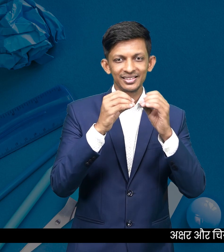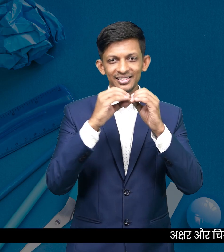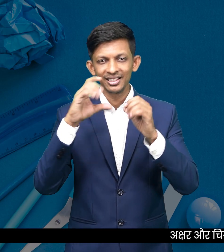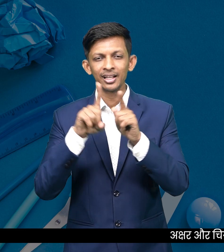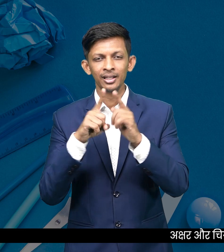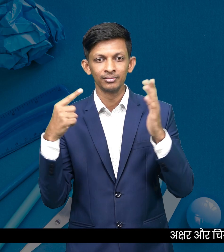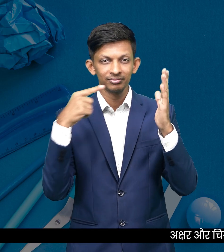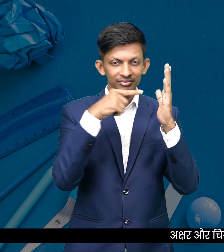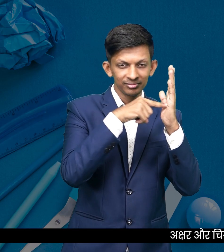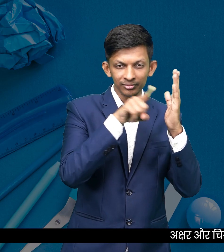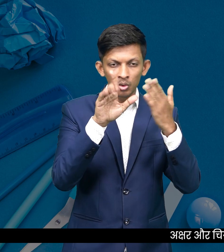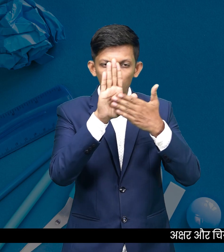अक्षर और चित्रों का प्रतिबिंब।